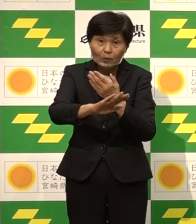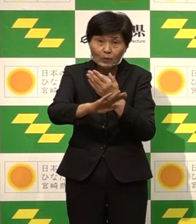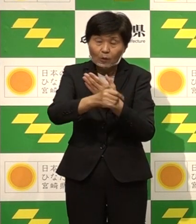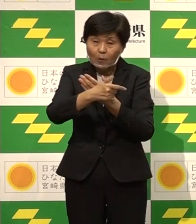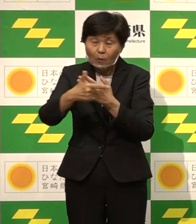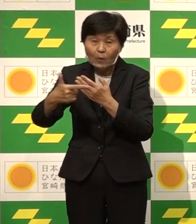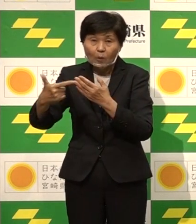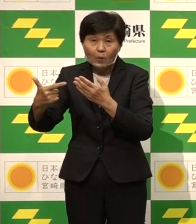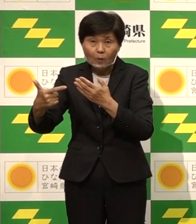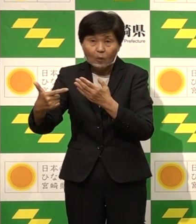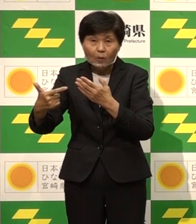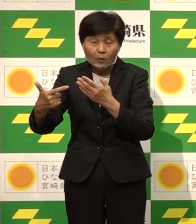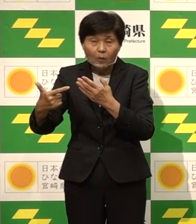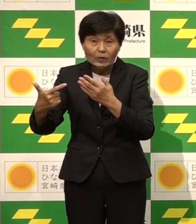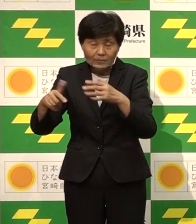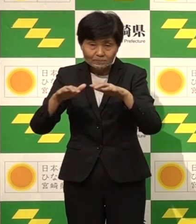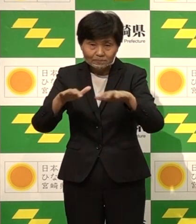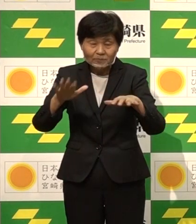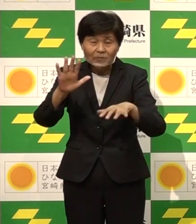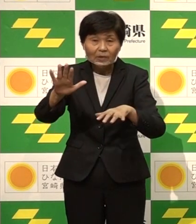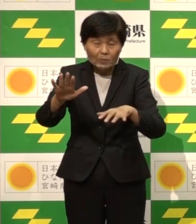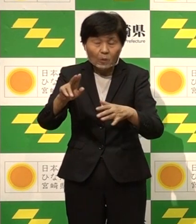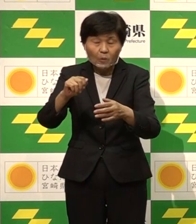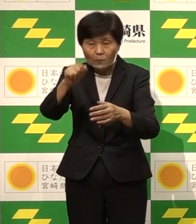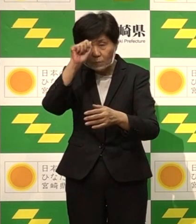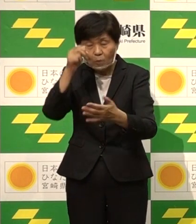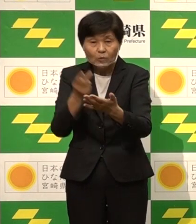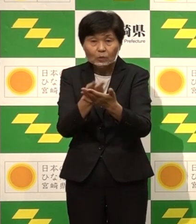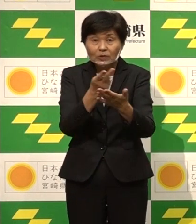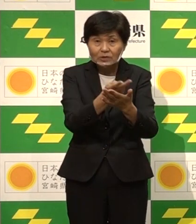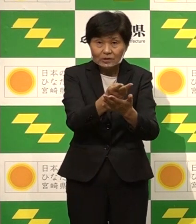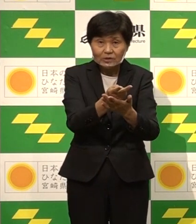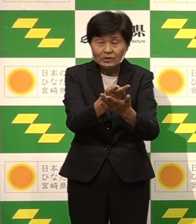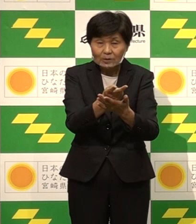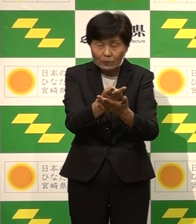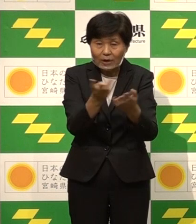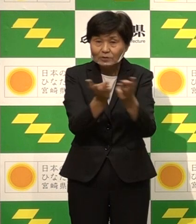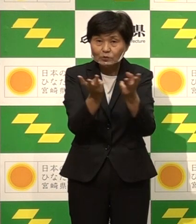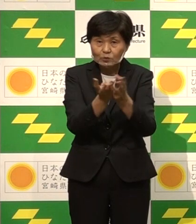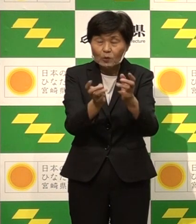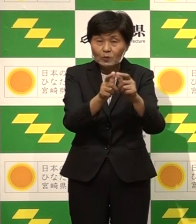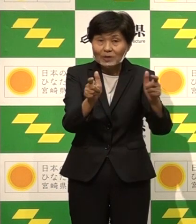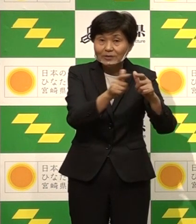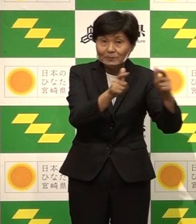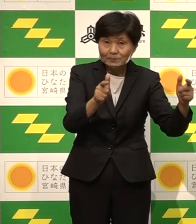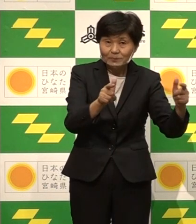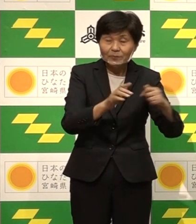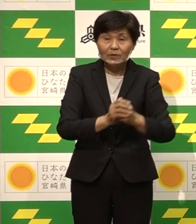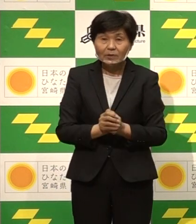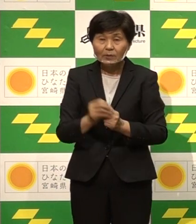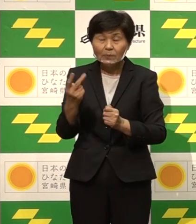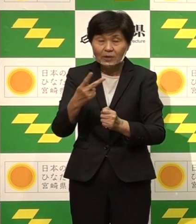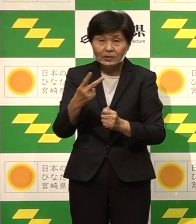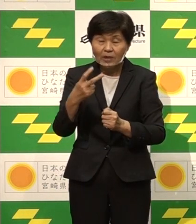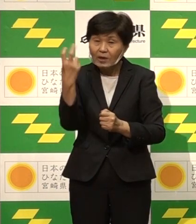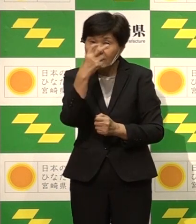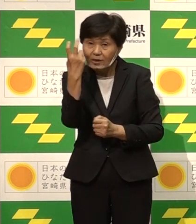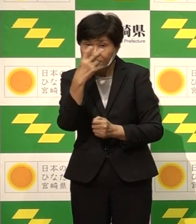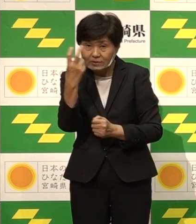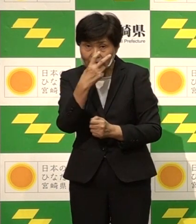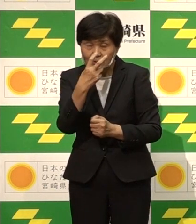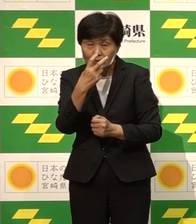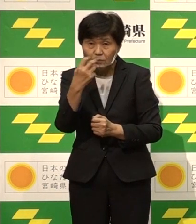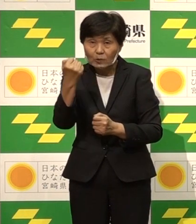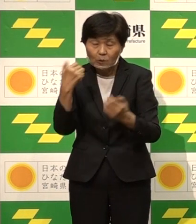止められるようにということで、病床についても増やしてきた、それから検査体制についても強化をしてきたということ